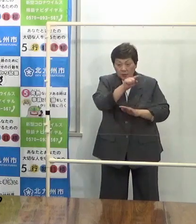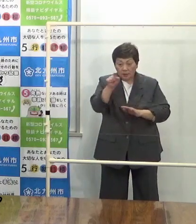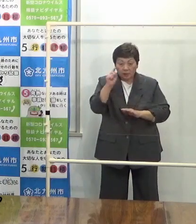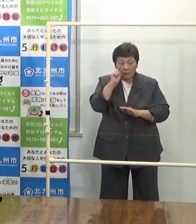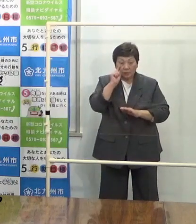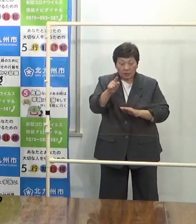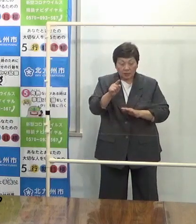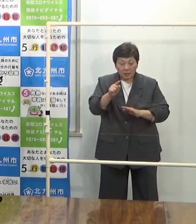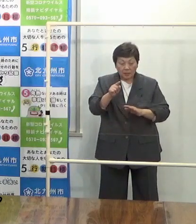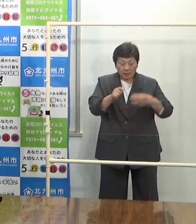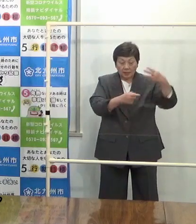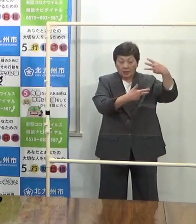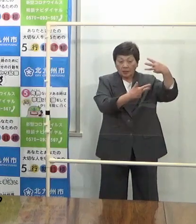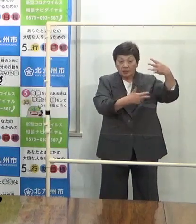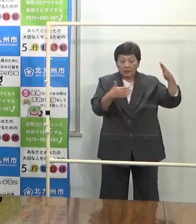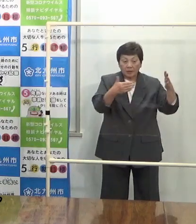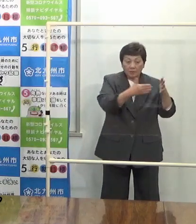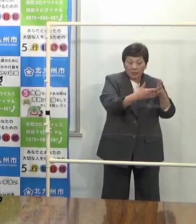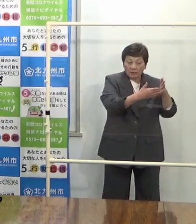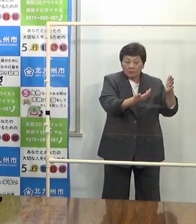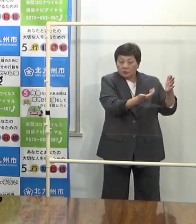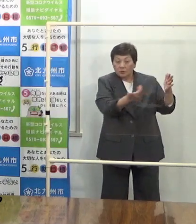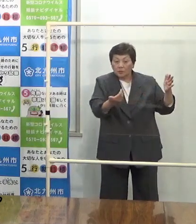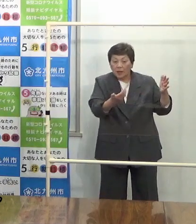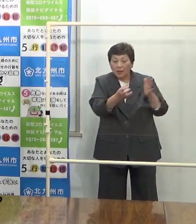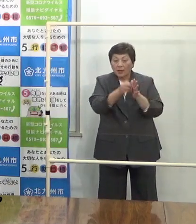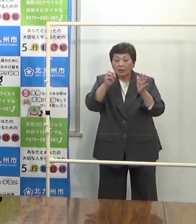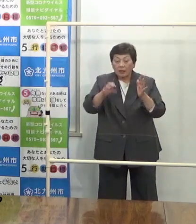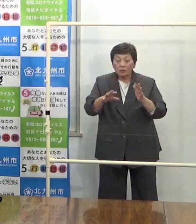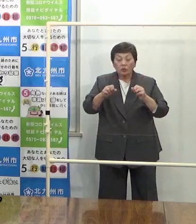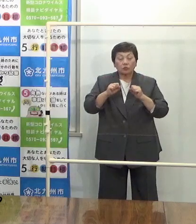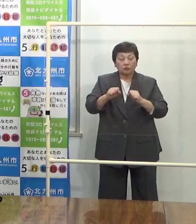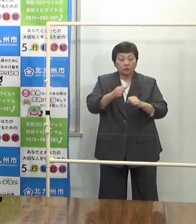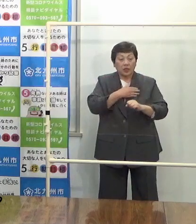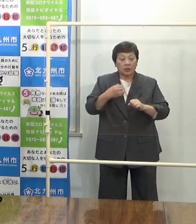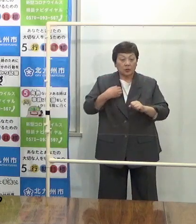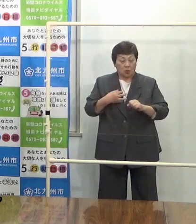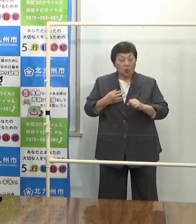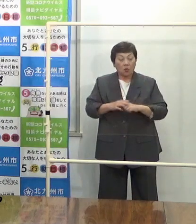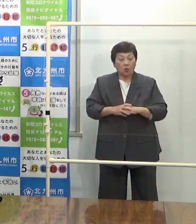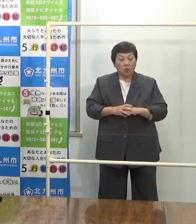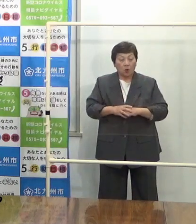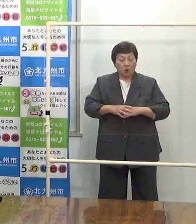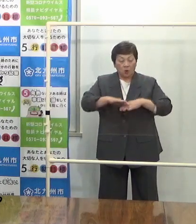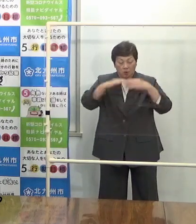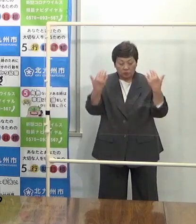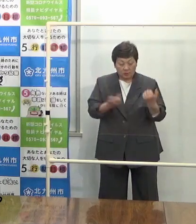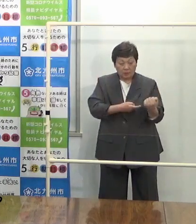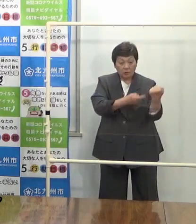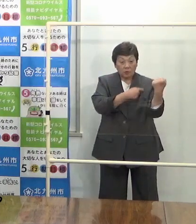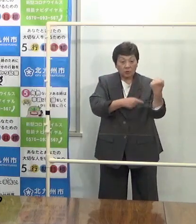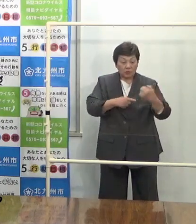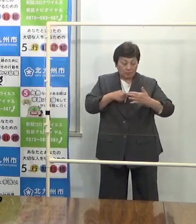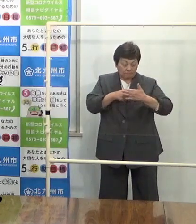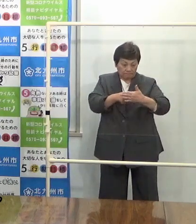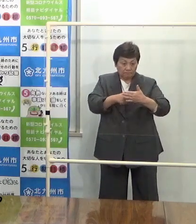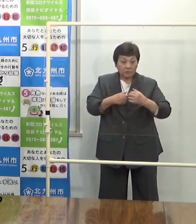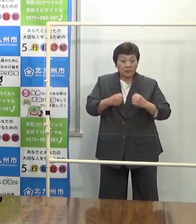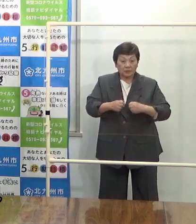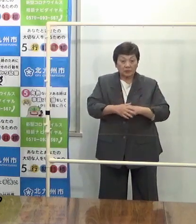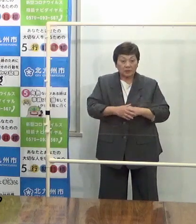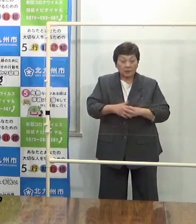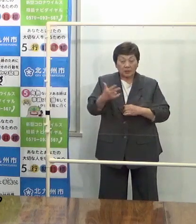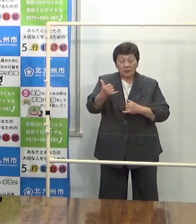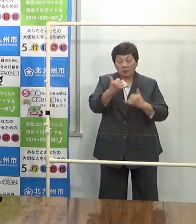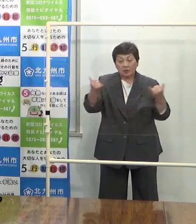も早くその期限を待たずに解除できるように、その目標に向かって全力で頑張っていかねばなりません。今一度